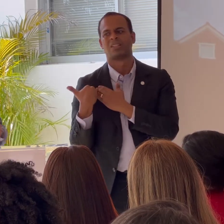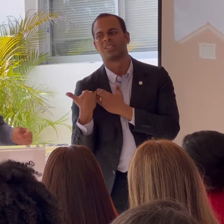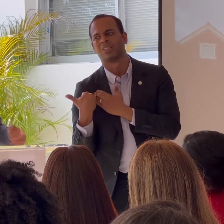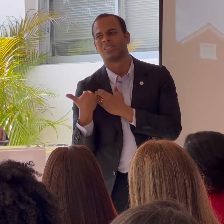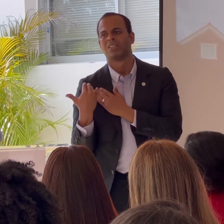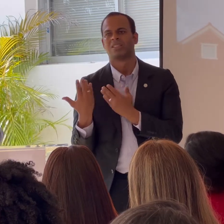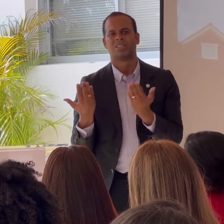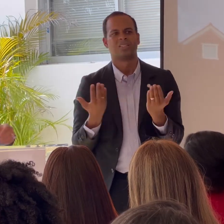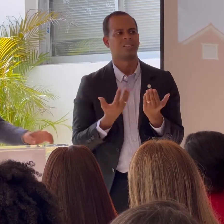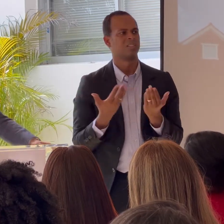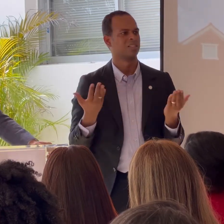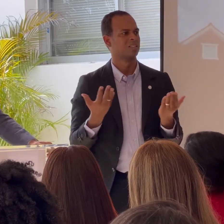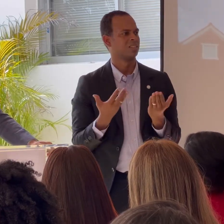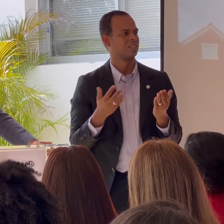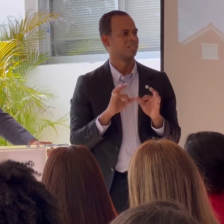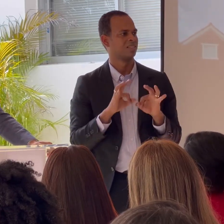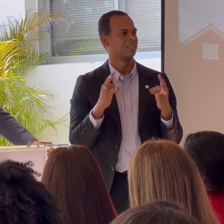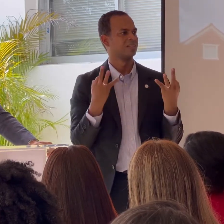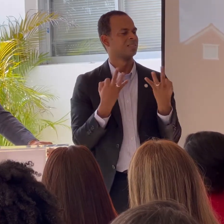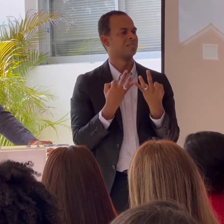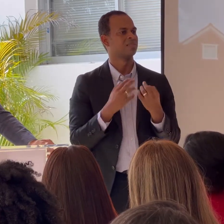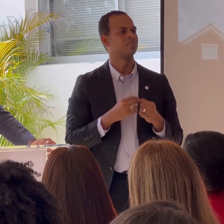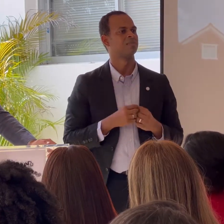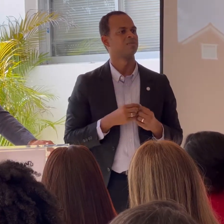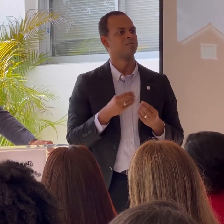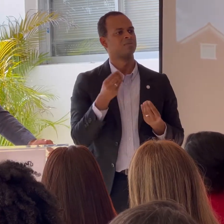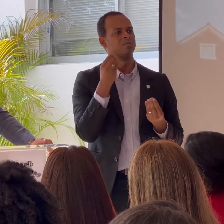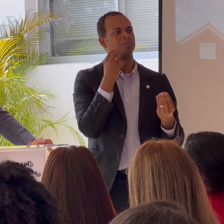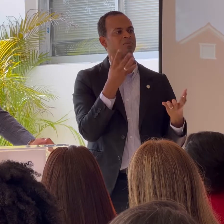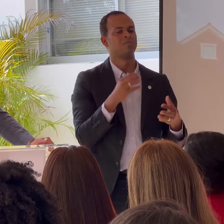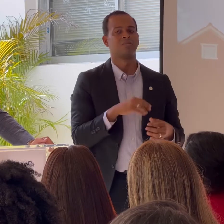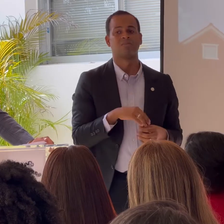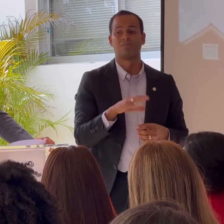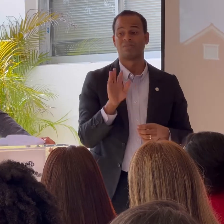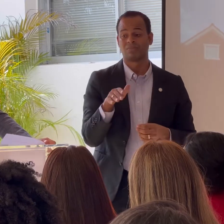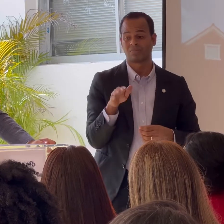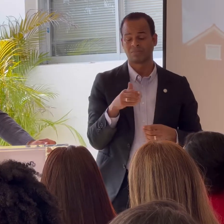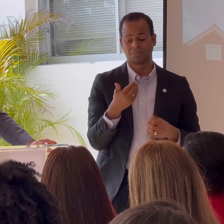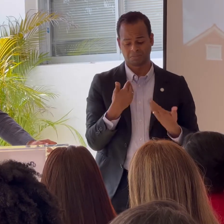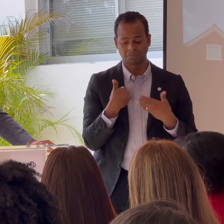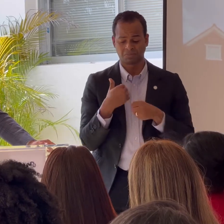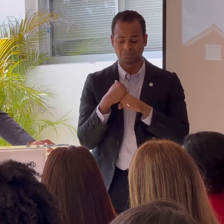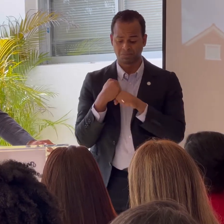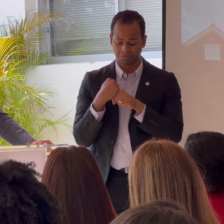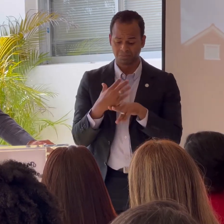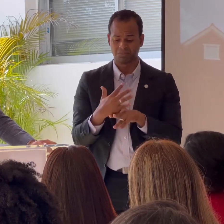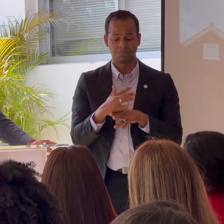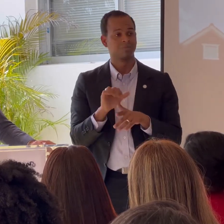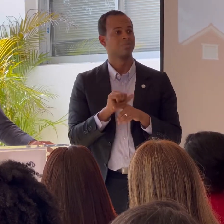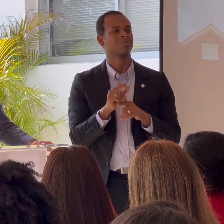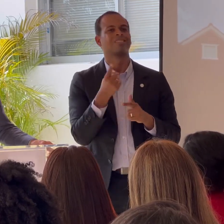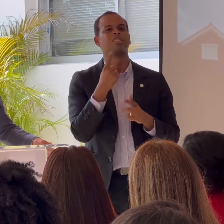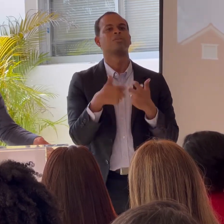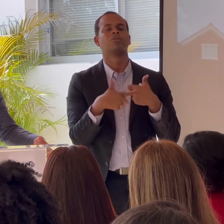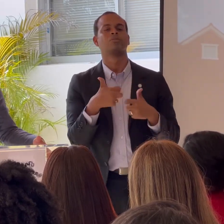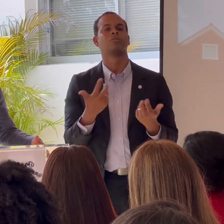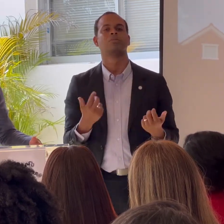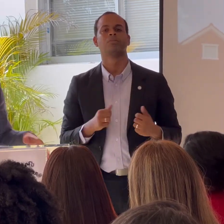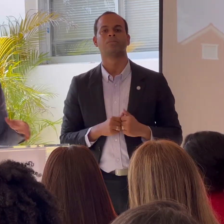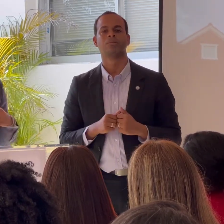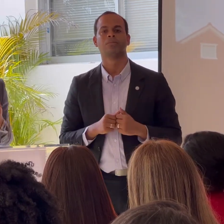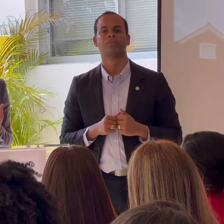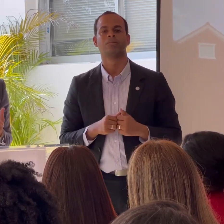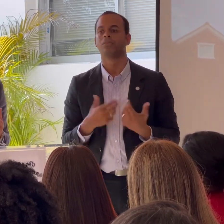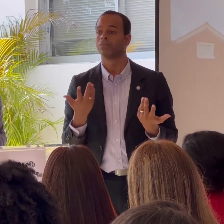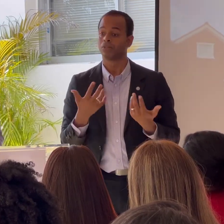lo que es la familia. Y ella me decía, tengo la preparación, estoy bien, pero tengo un problema. Y